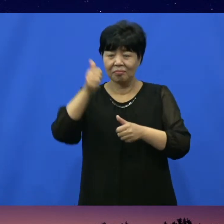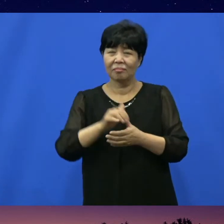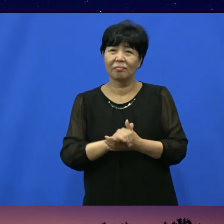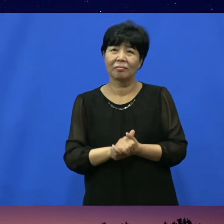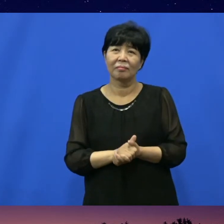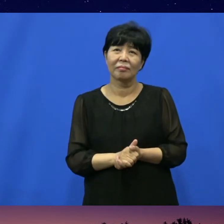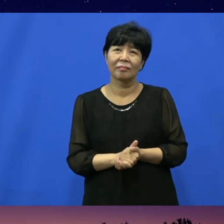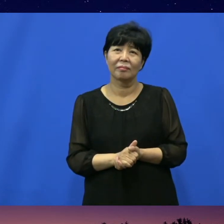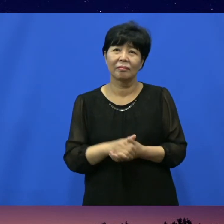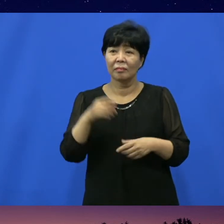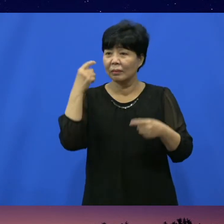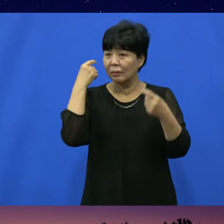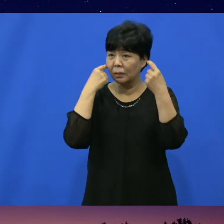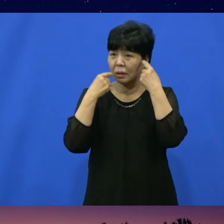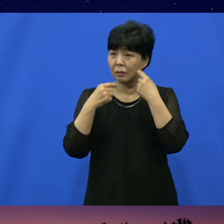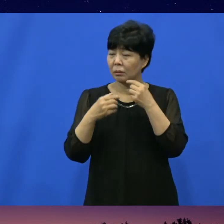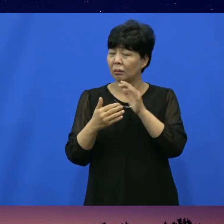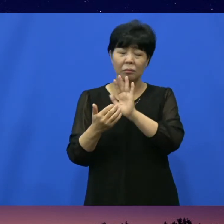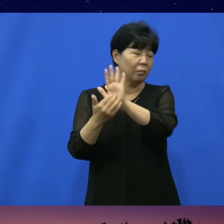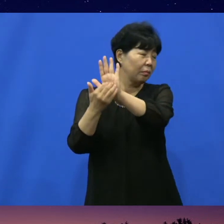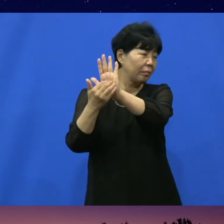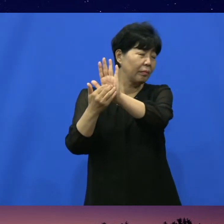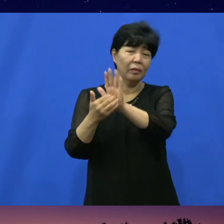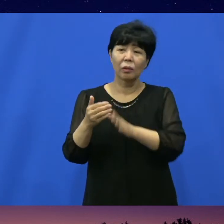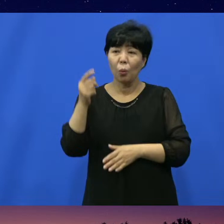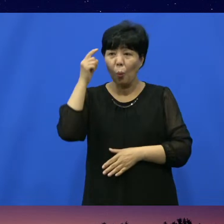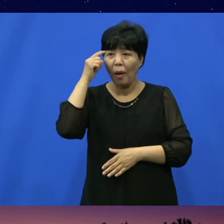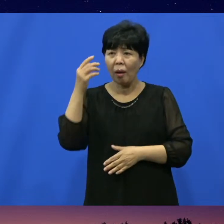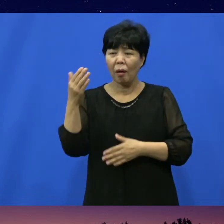않아요. 상처를 안 받아요. 건강하니까.